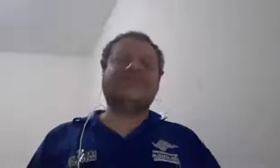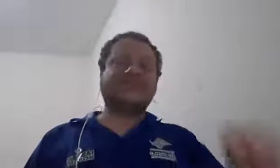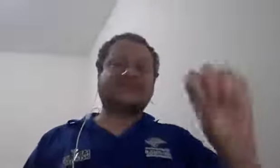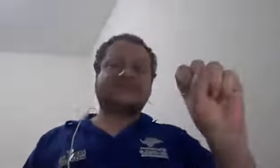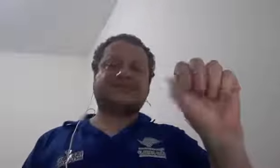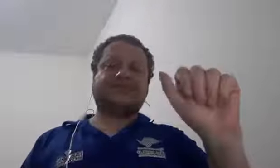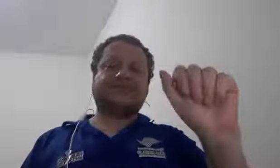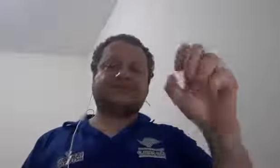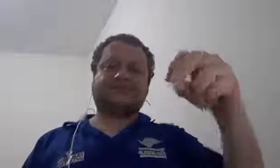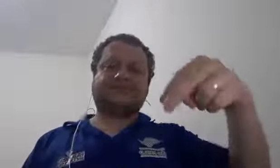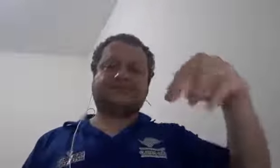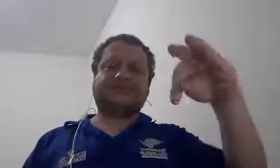Estação